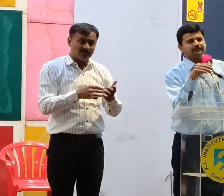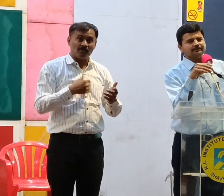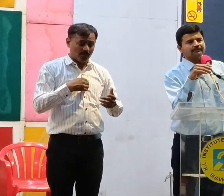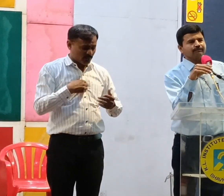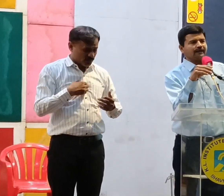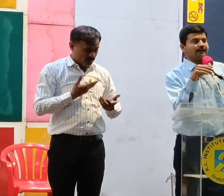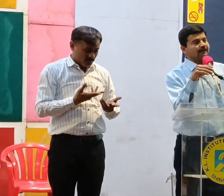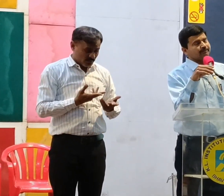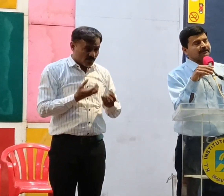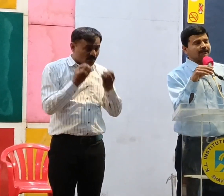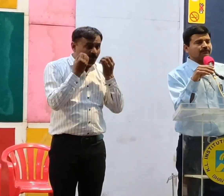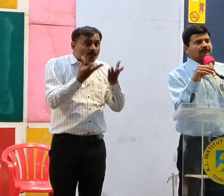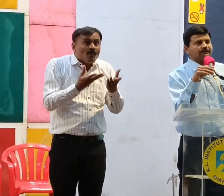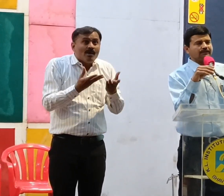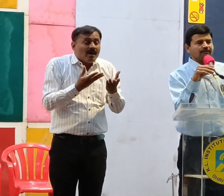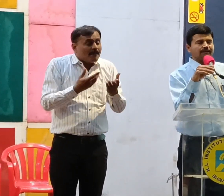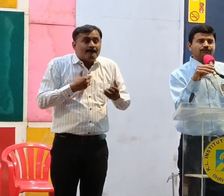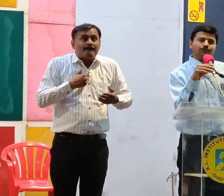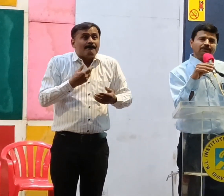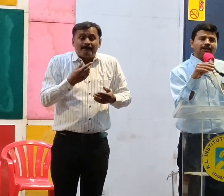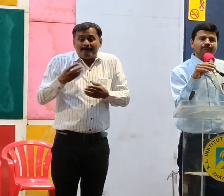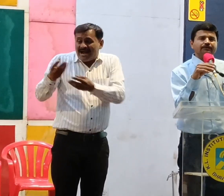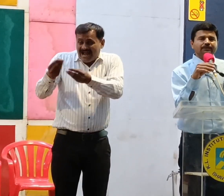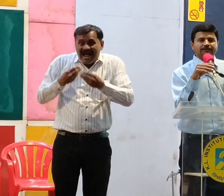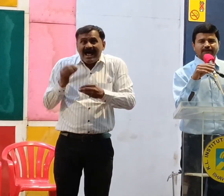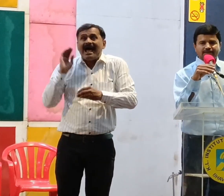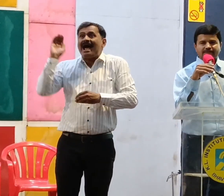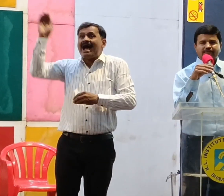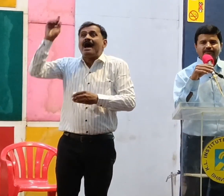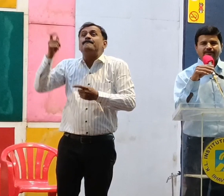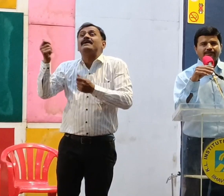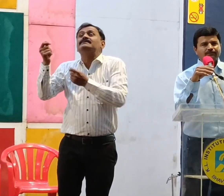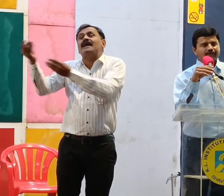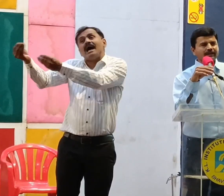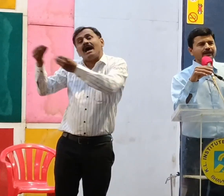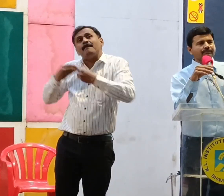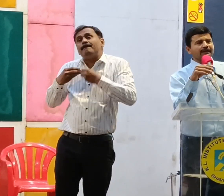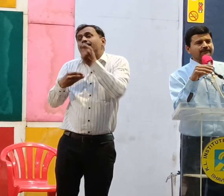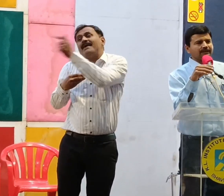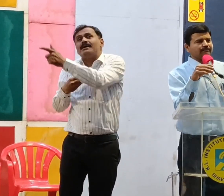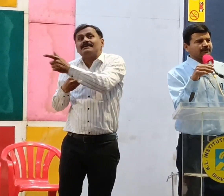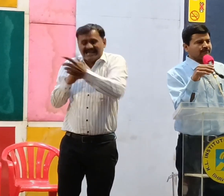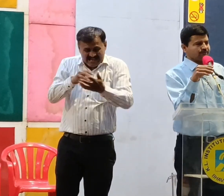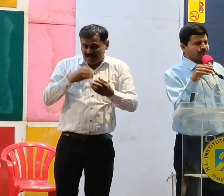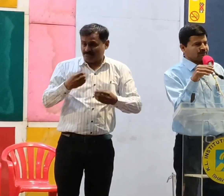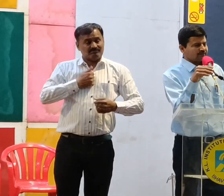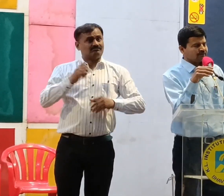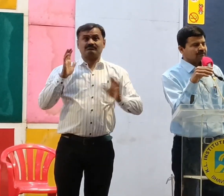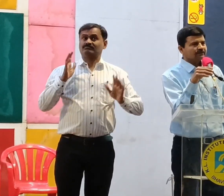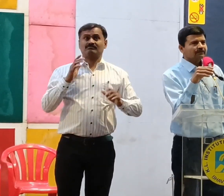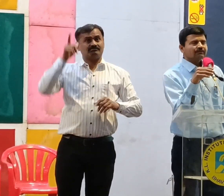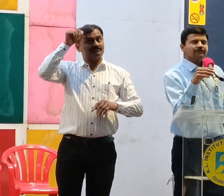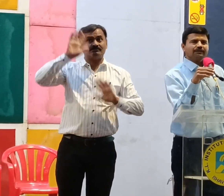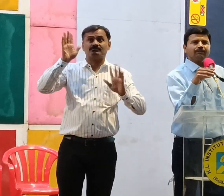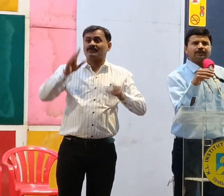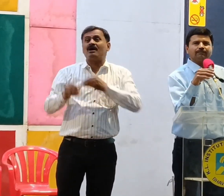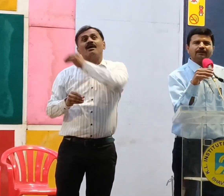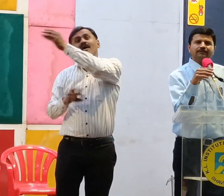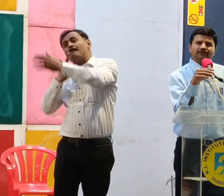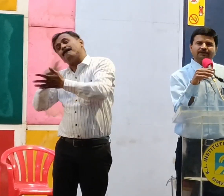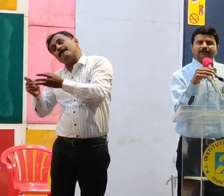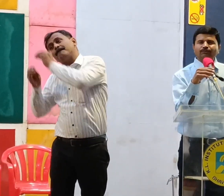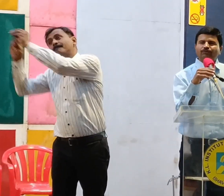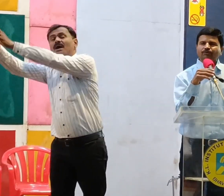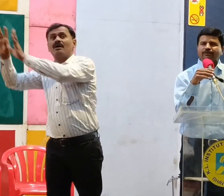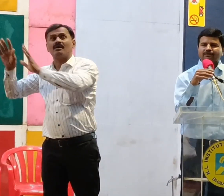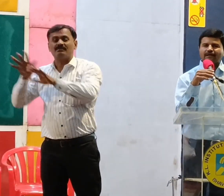આપણે, મેં આના પૈસા તો નથી દીધા, મેં તો ઊંટના જ પૈસા દીધા છે, તો મારે આ પાછી આપી દેવી છે. એટલે સેવક એમ કહે